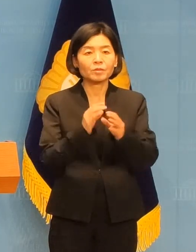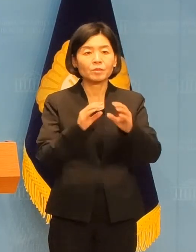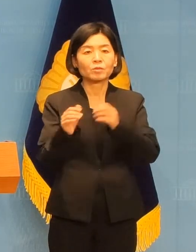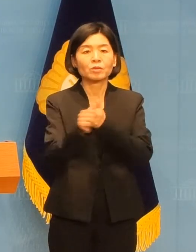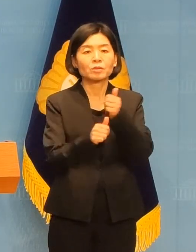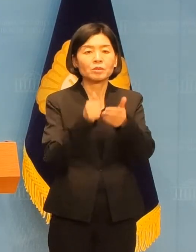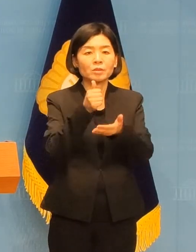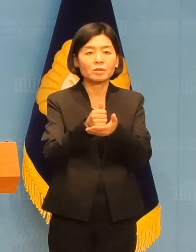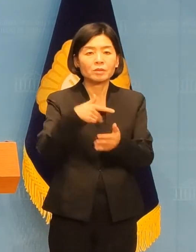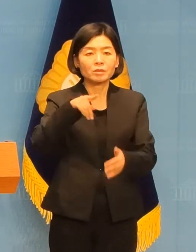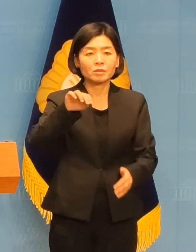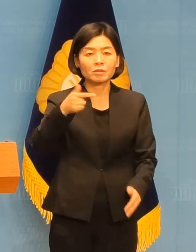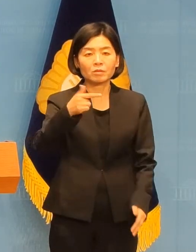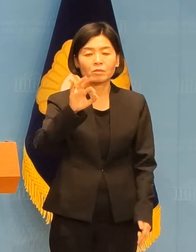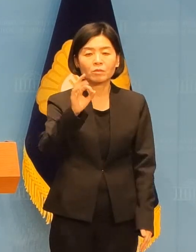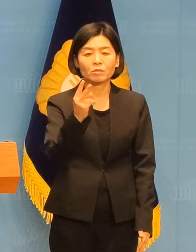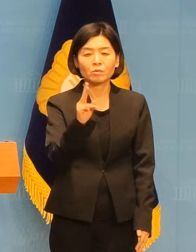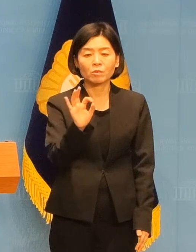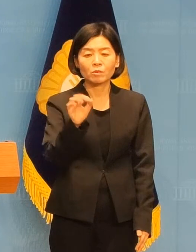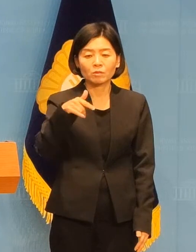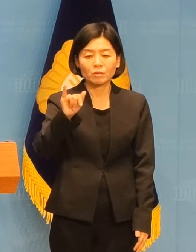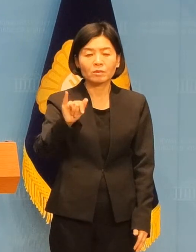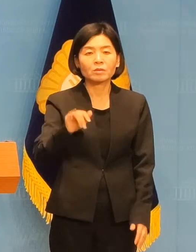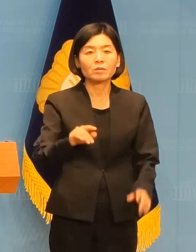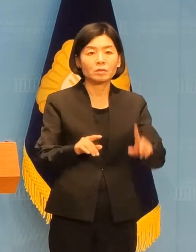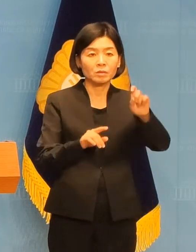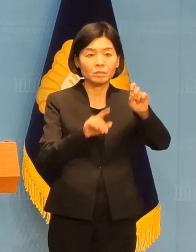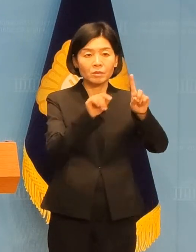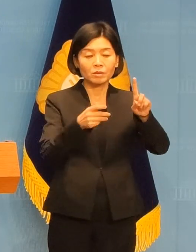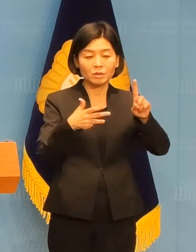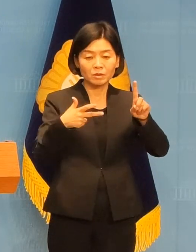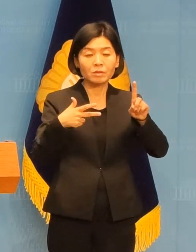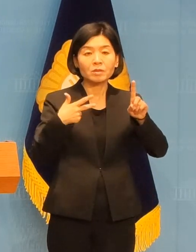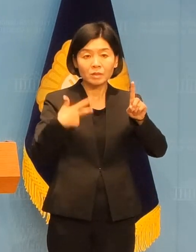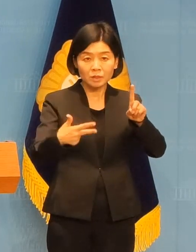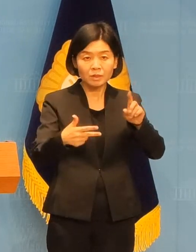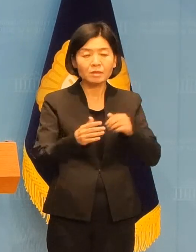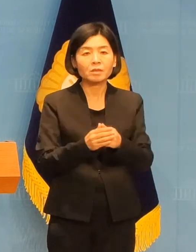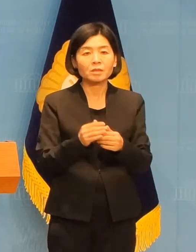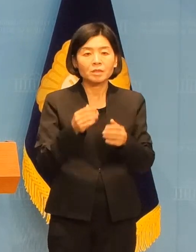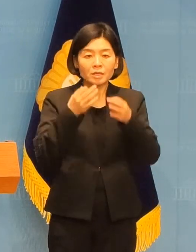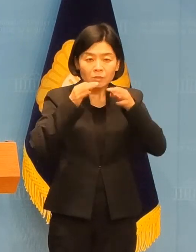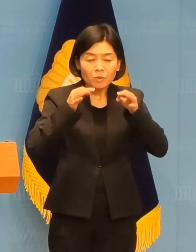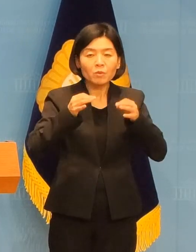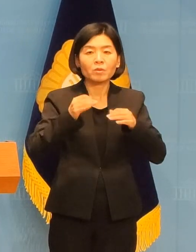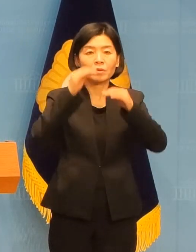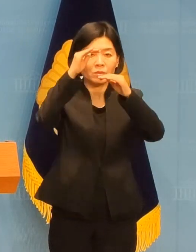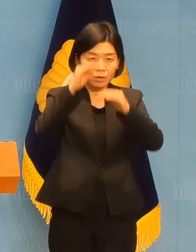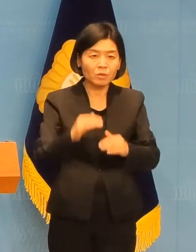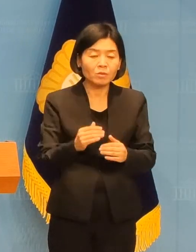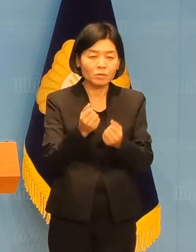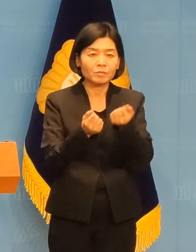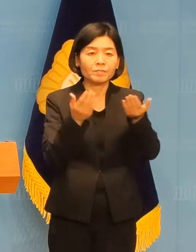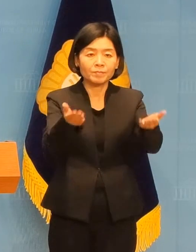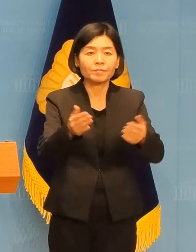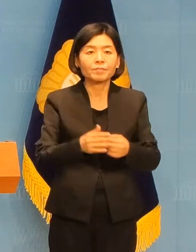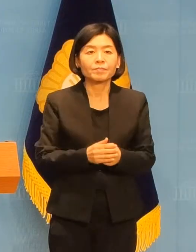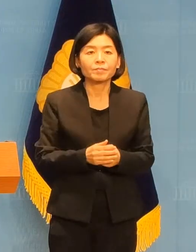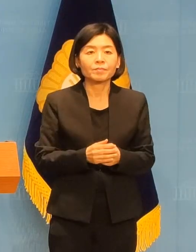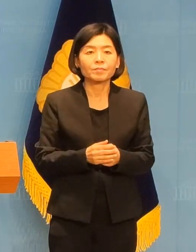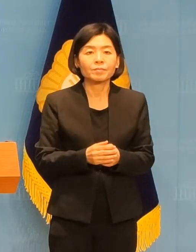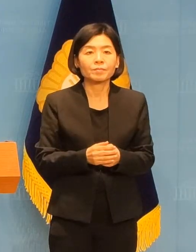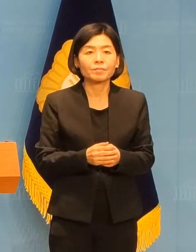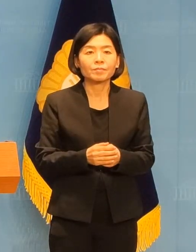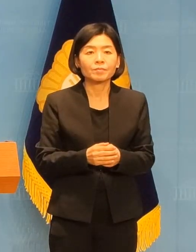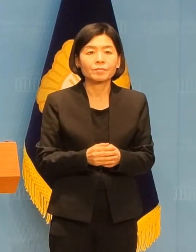전용기입니다. 11월 7일 금요일 민주파수처 주간 주요 대응 현황 브리핑 시작하겠습니다. 민주파수처